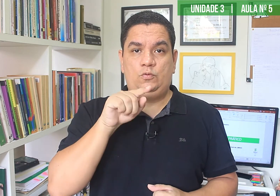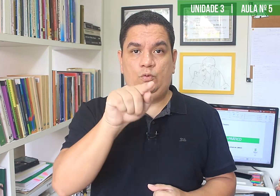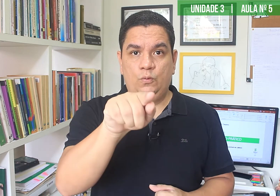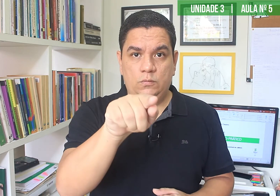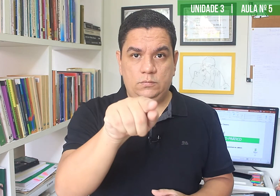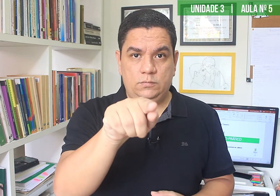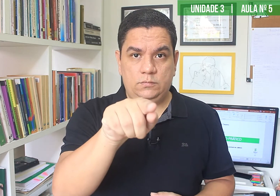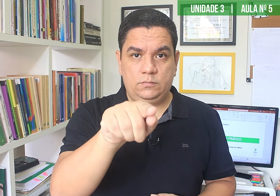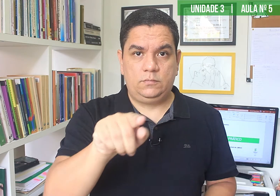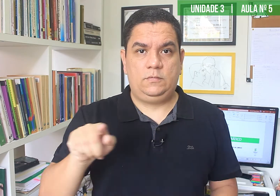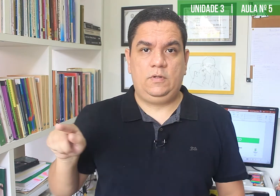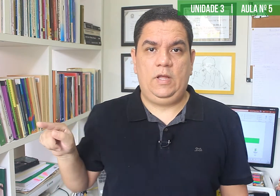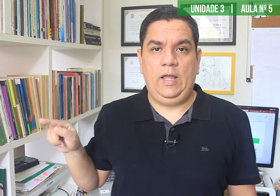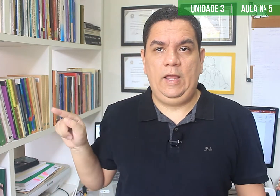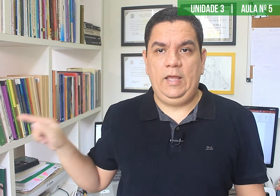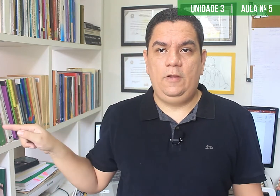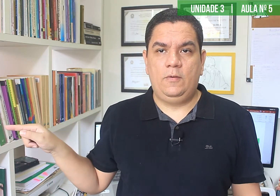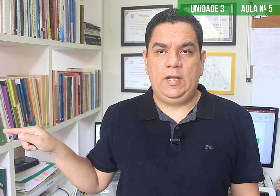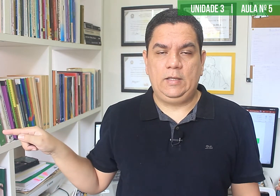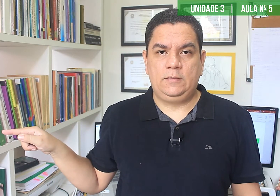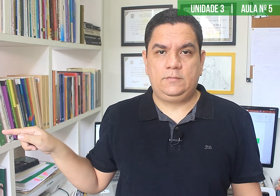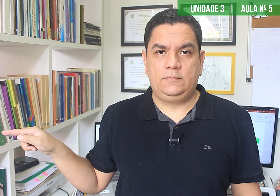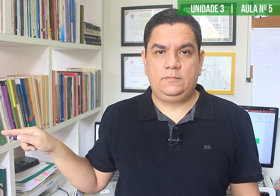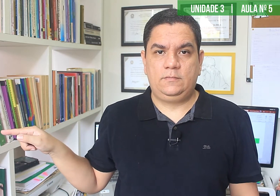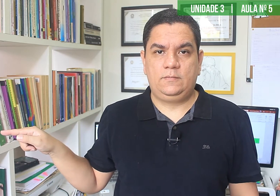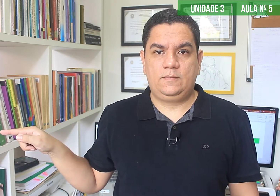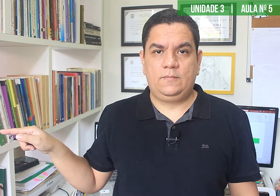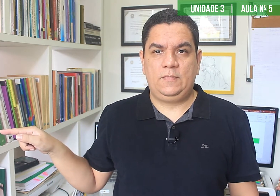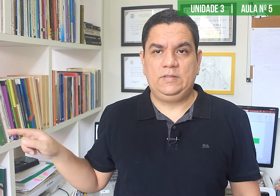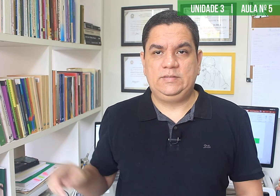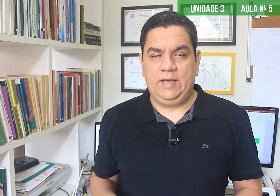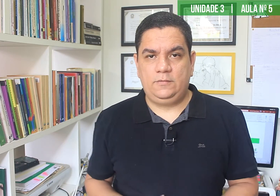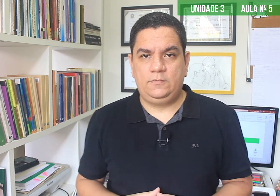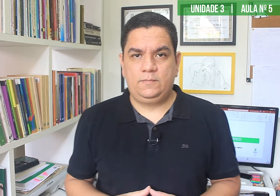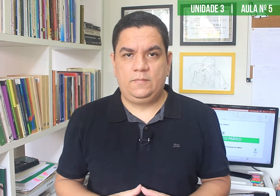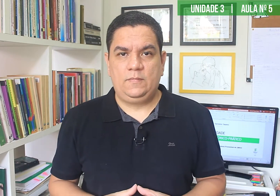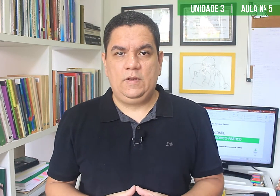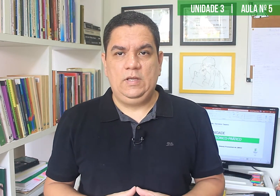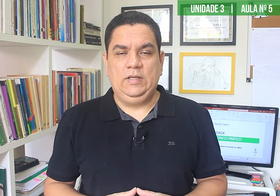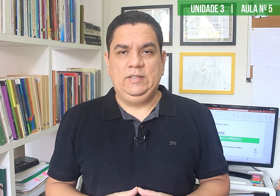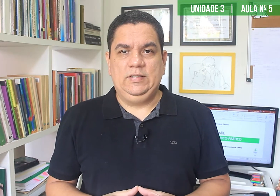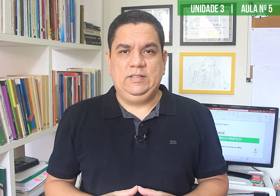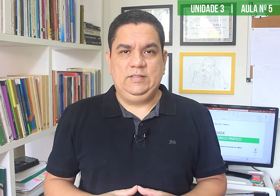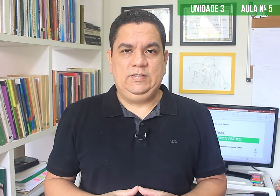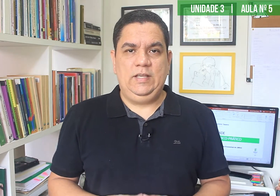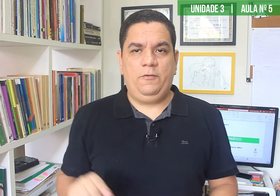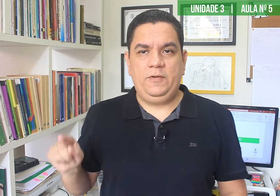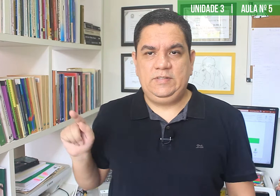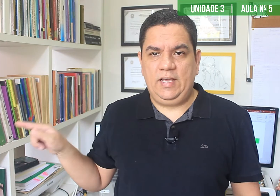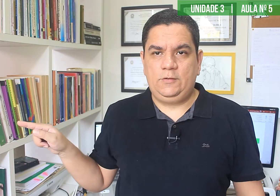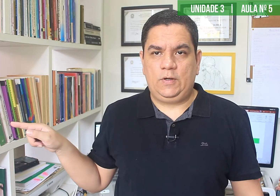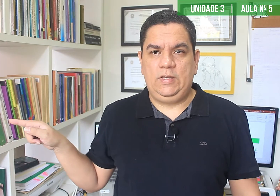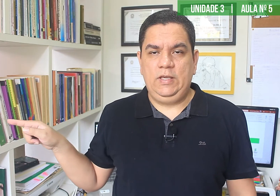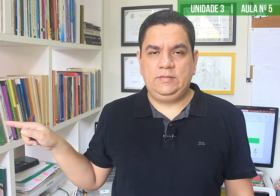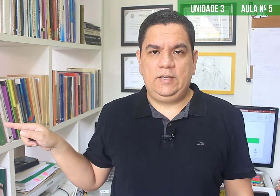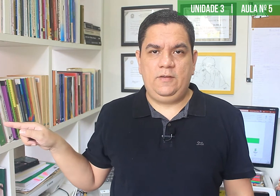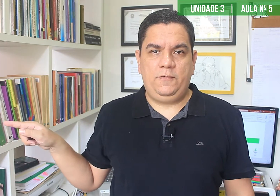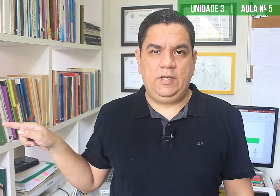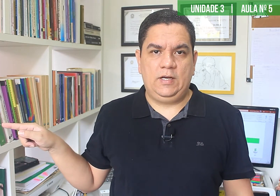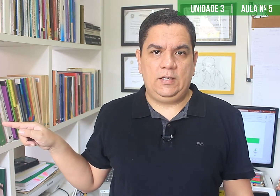tu, ele ou ela. Certo? Se eu fizer isso aqui, significa ele